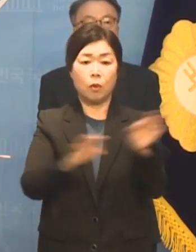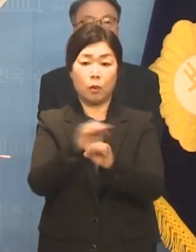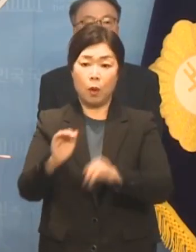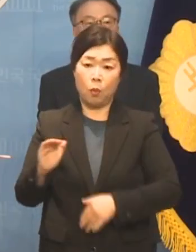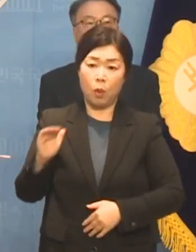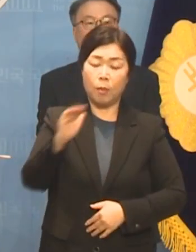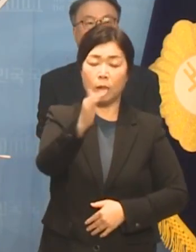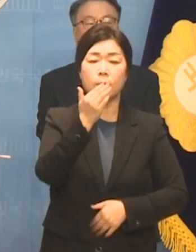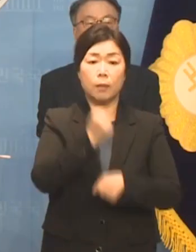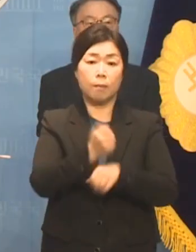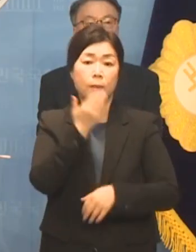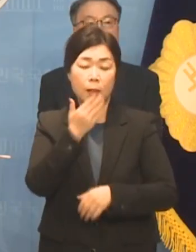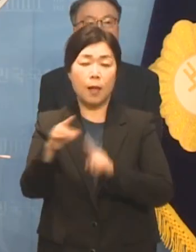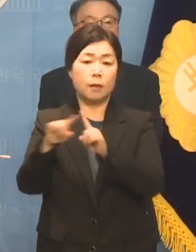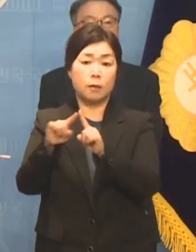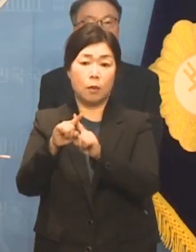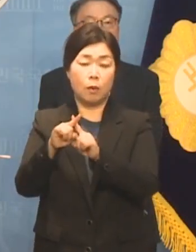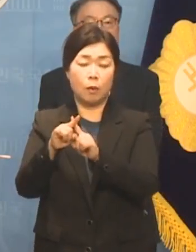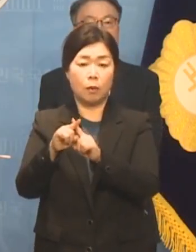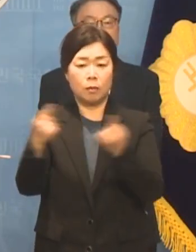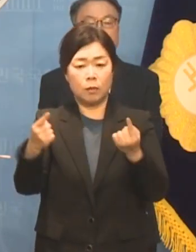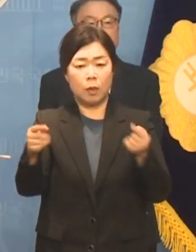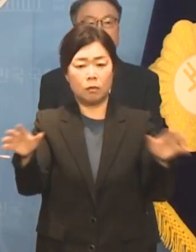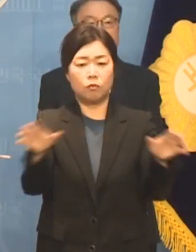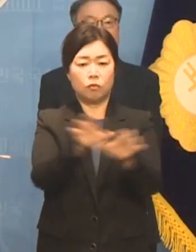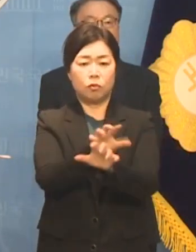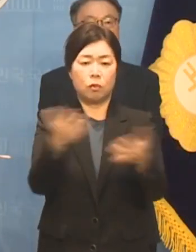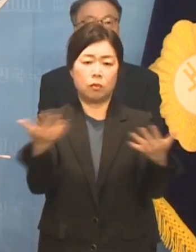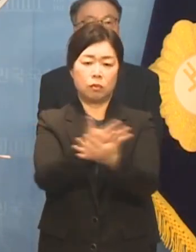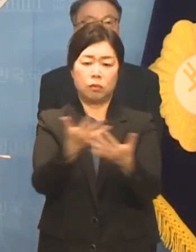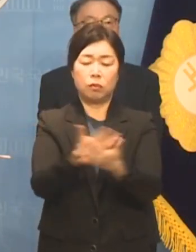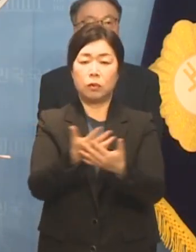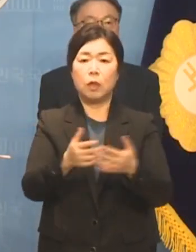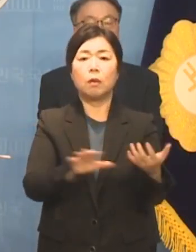회복의 가능성을 보여주는 긍정적 지표가 혼재하여 나타나고 있습니다.